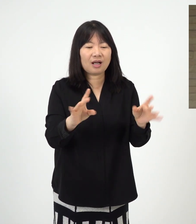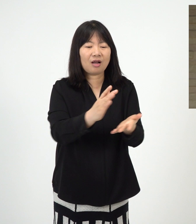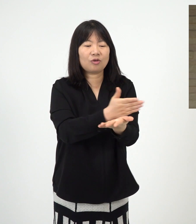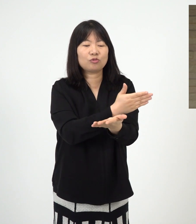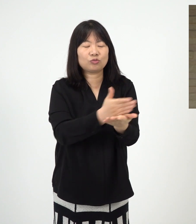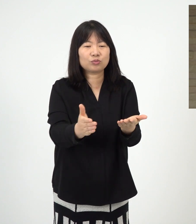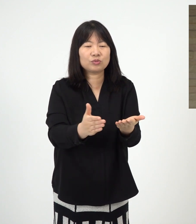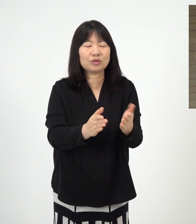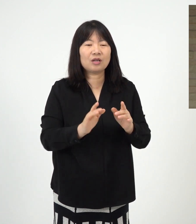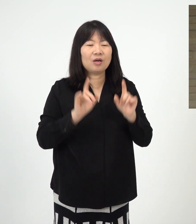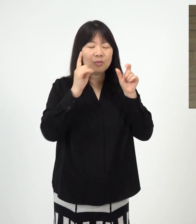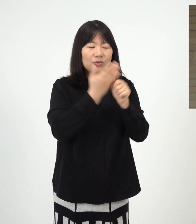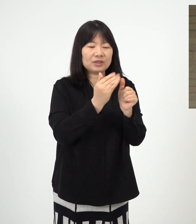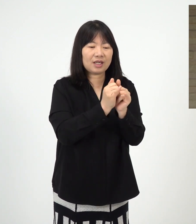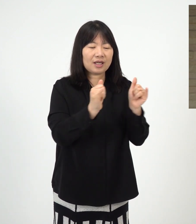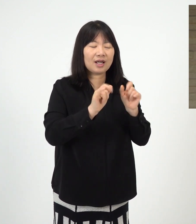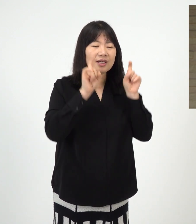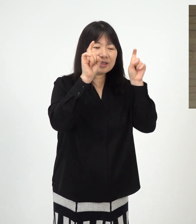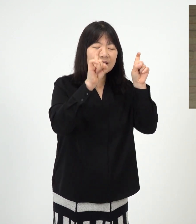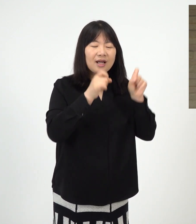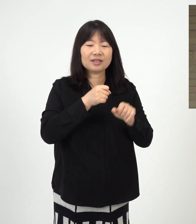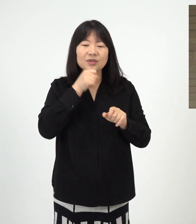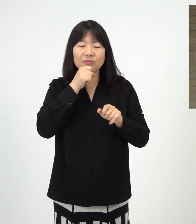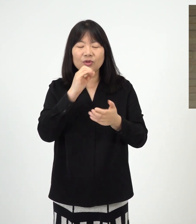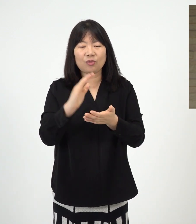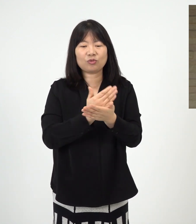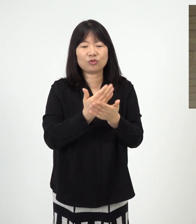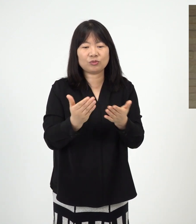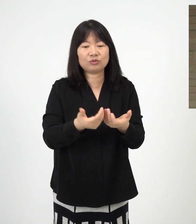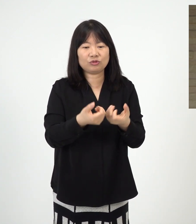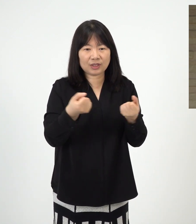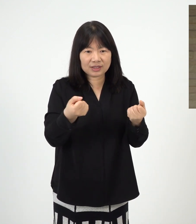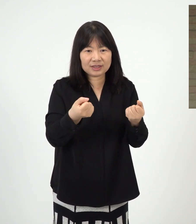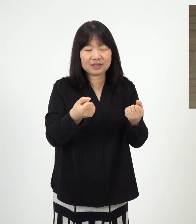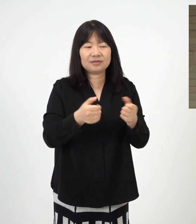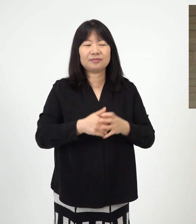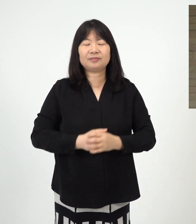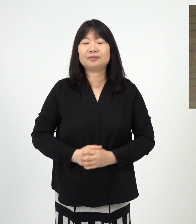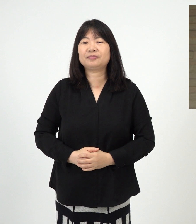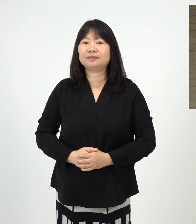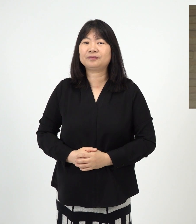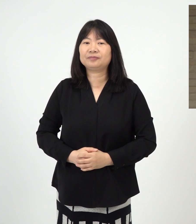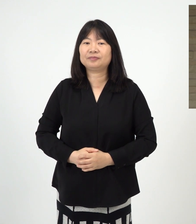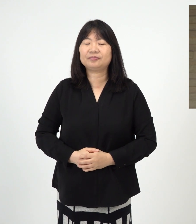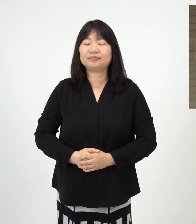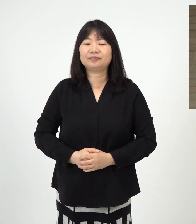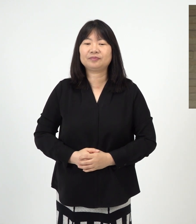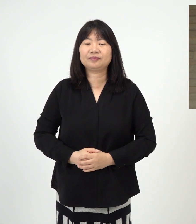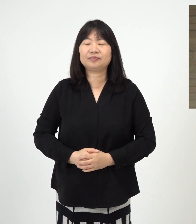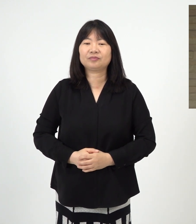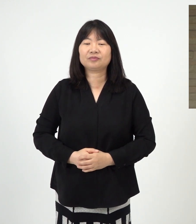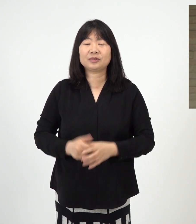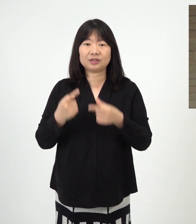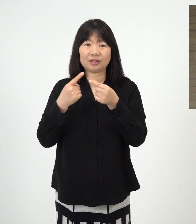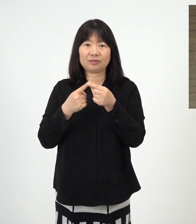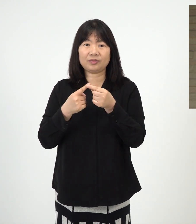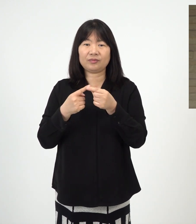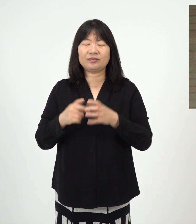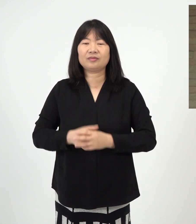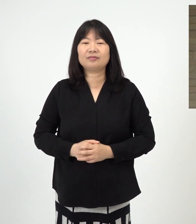구분하기를 목자가 양과 염소를 구분하는 것 같이 하여. 네, 첫